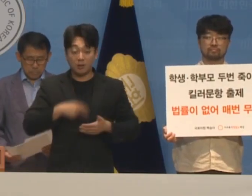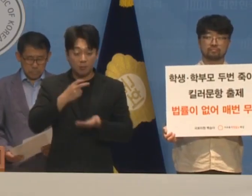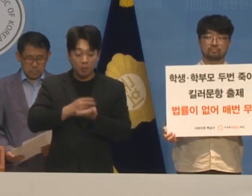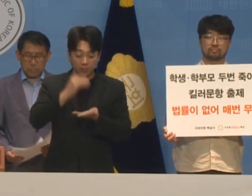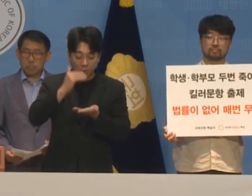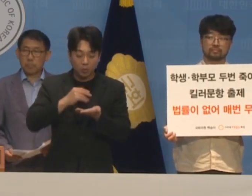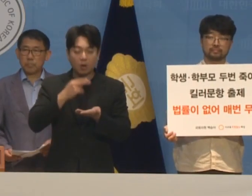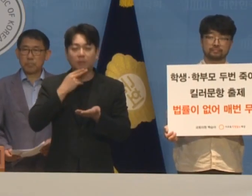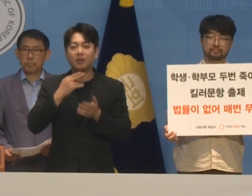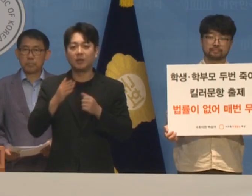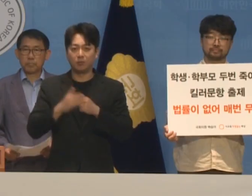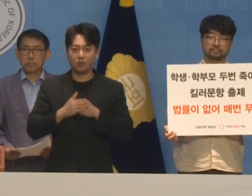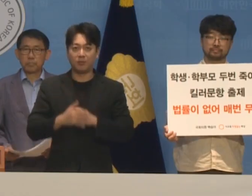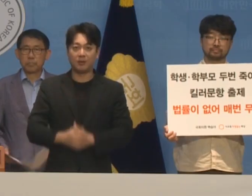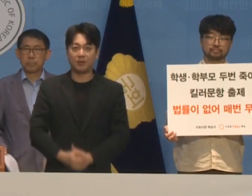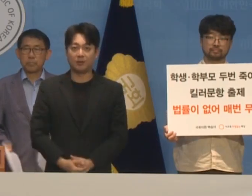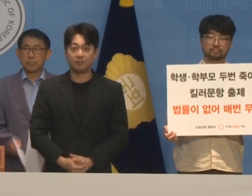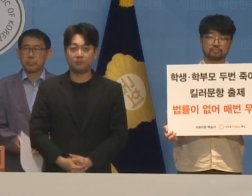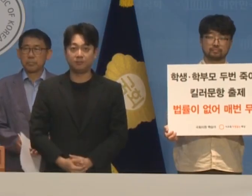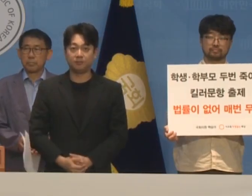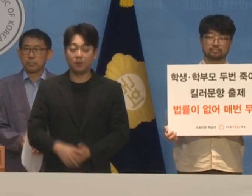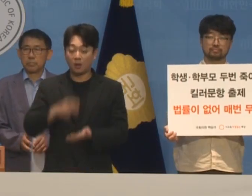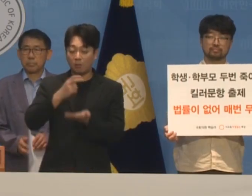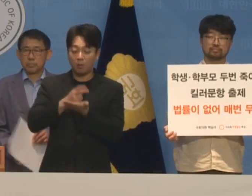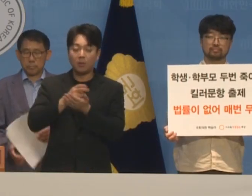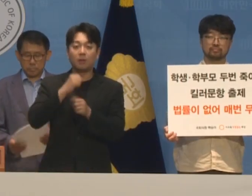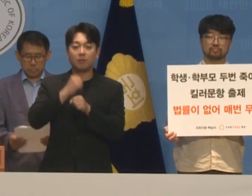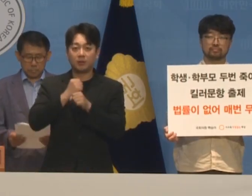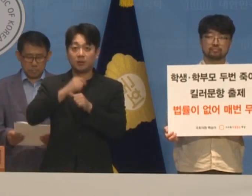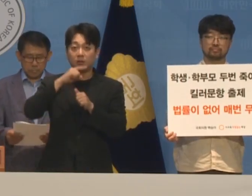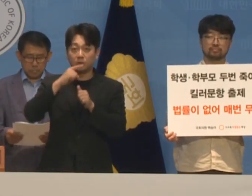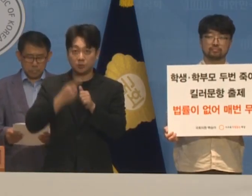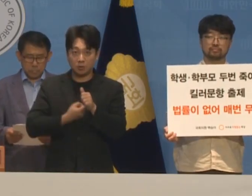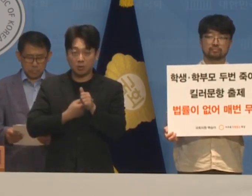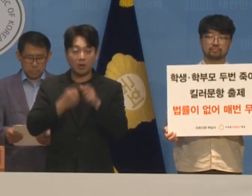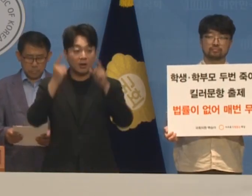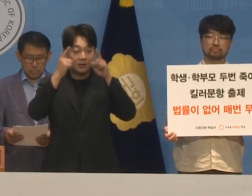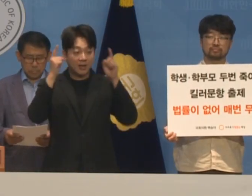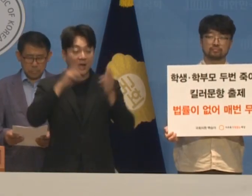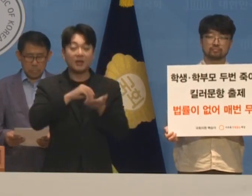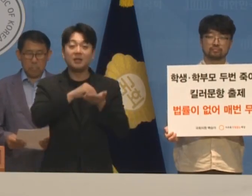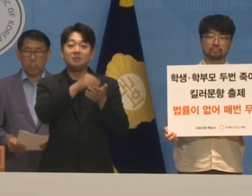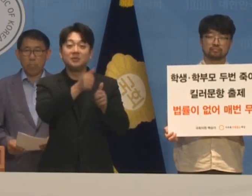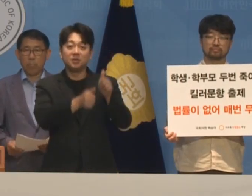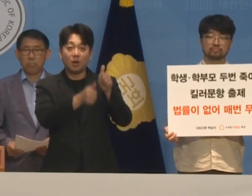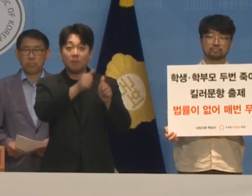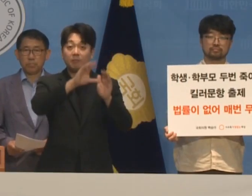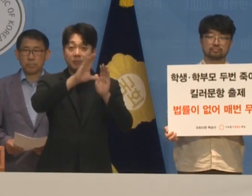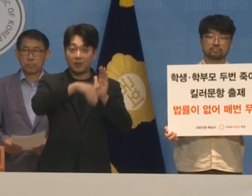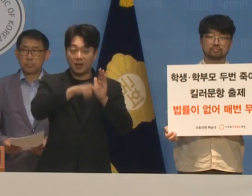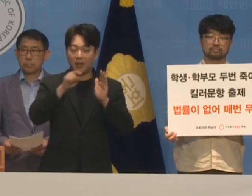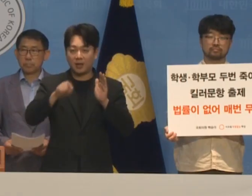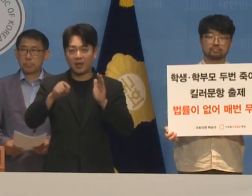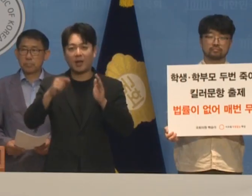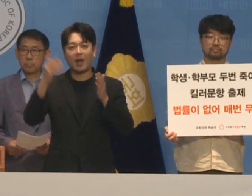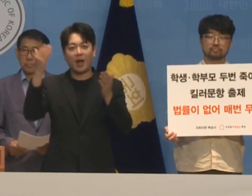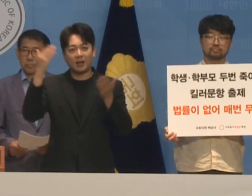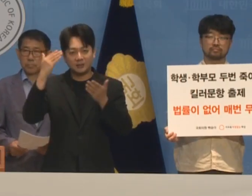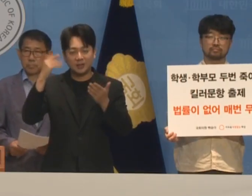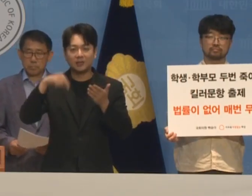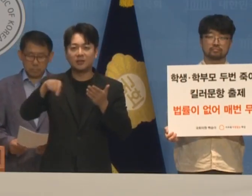통해 학생들의 입시 부담을 줄이고 수능에서의 사교육 영향력을 축소시켜 사교육비를 줄일 수 있을